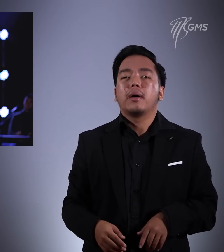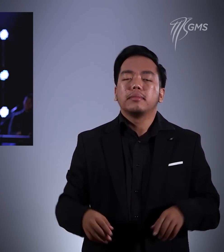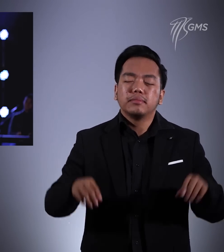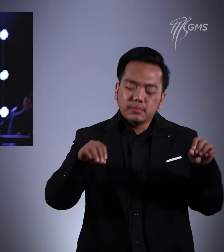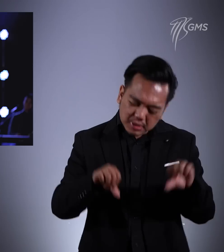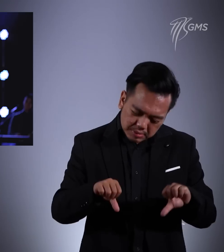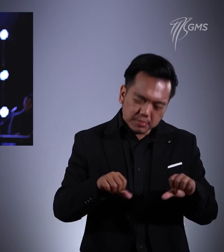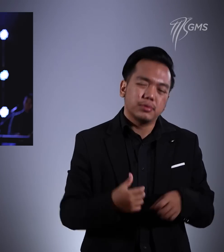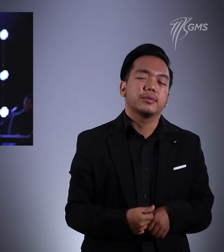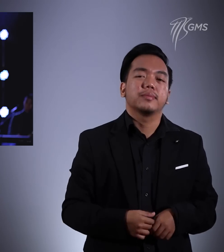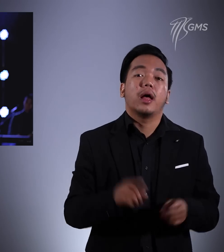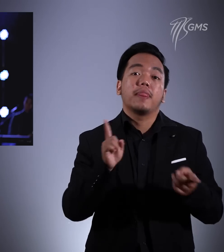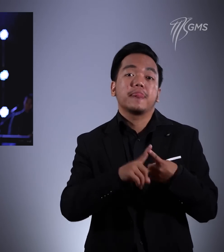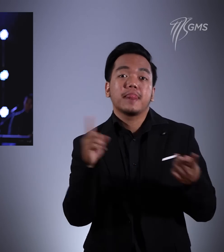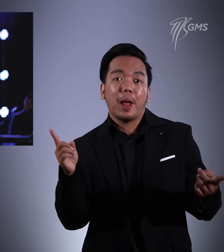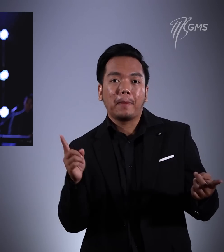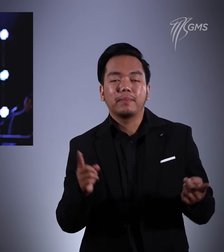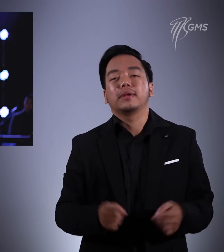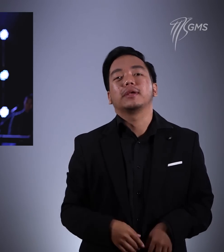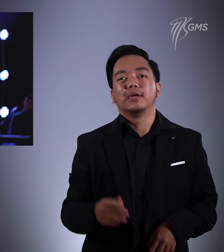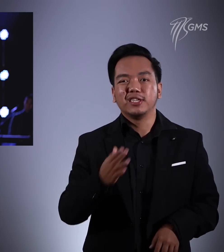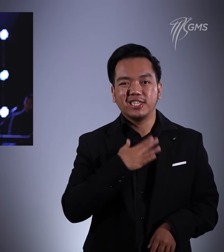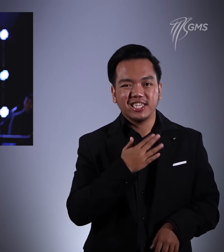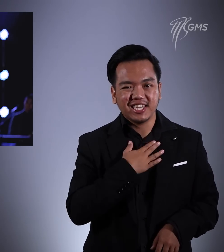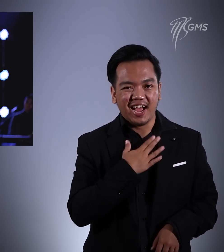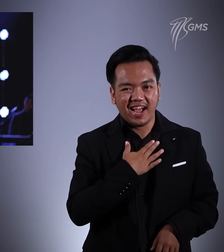Tapi terus terang, nakal-nakalnya saya ini,